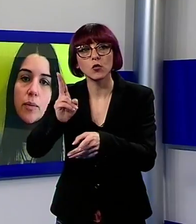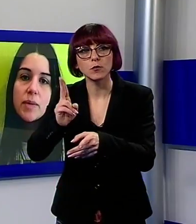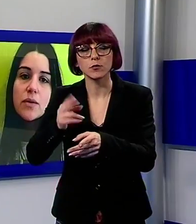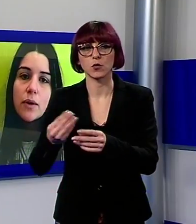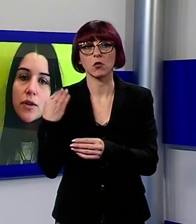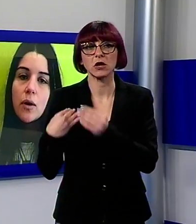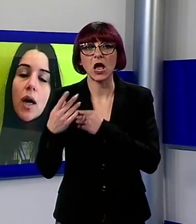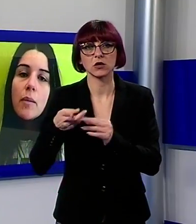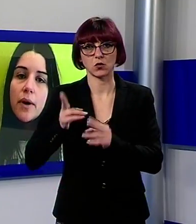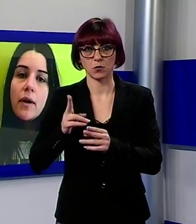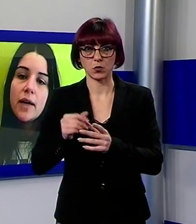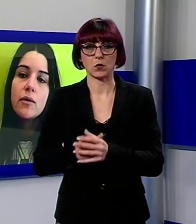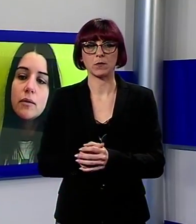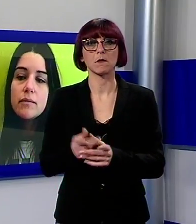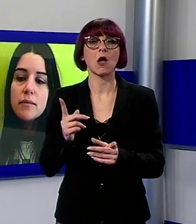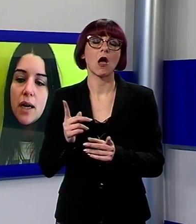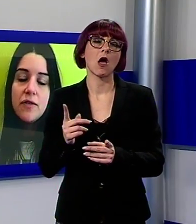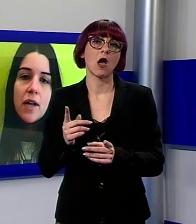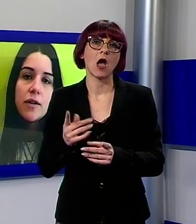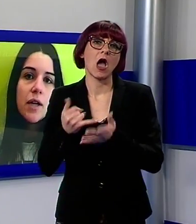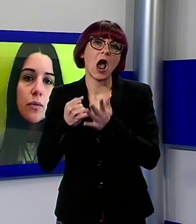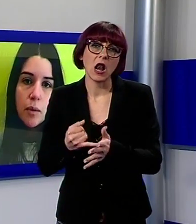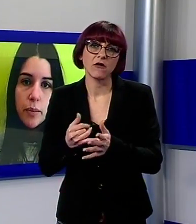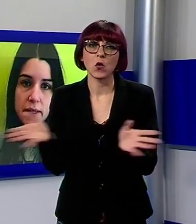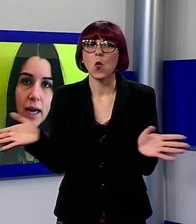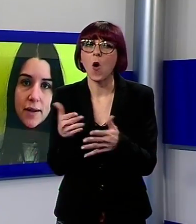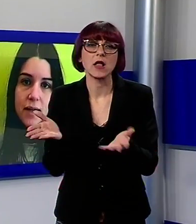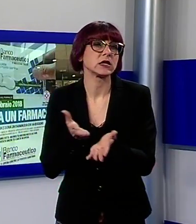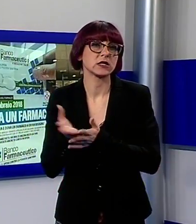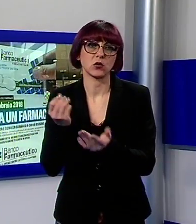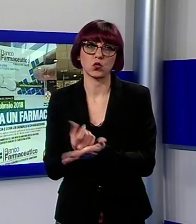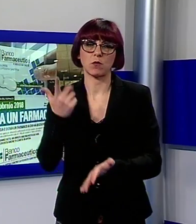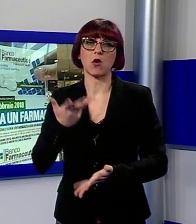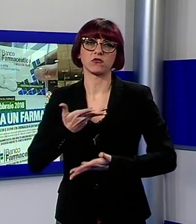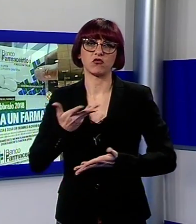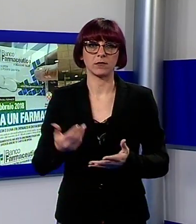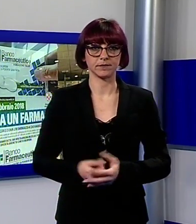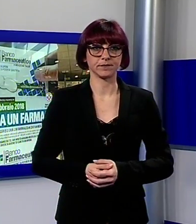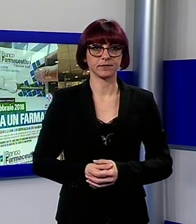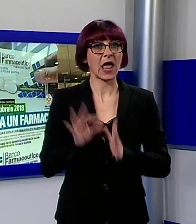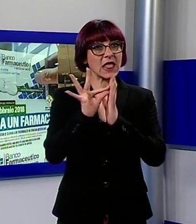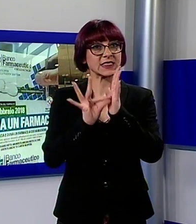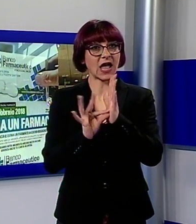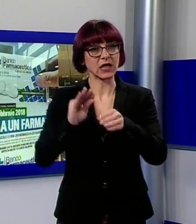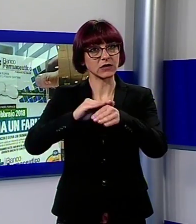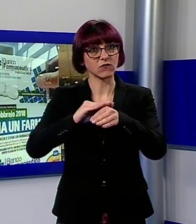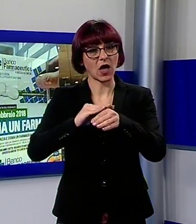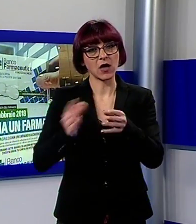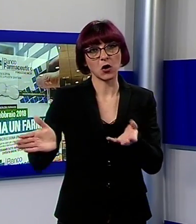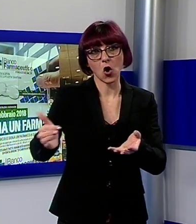più bisogno, però ecco, alla fine ogni aiuto è importante. I dati sulla raccolta del farmaco nella nostra provincia saranno